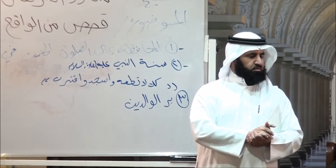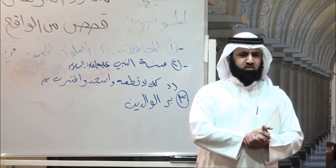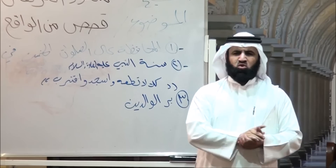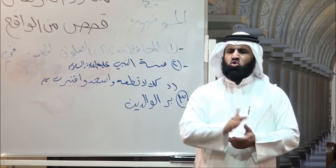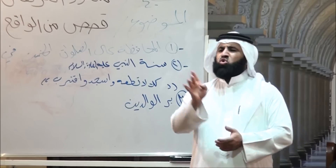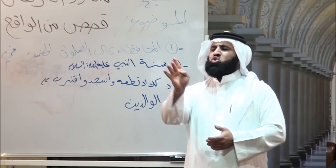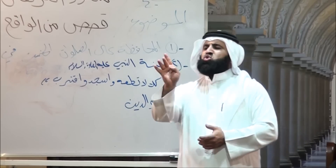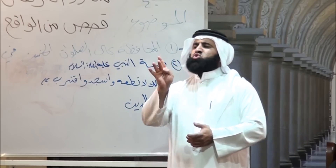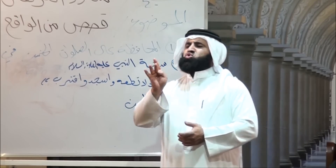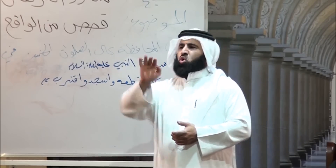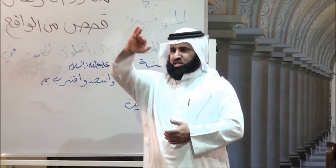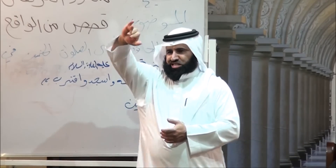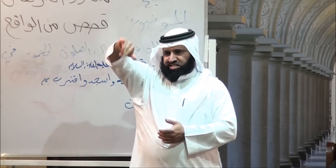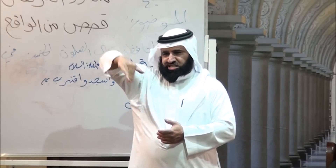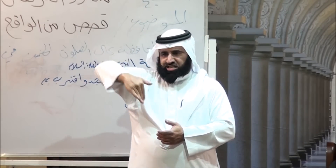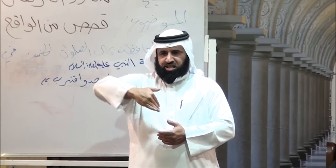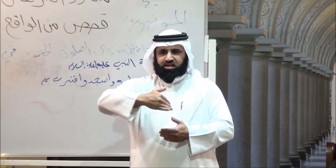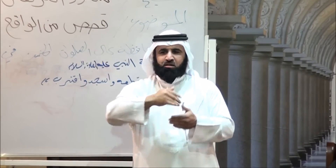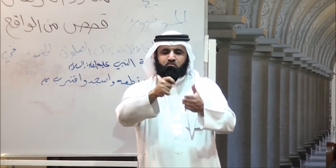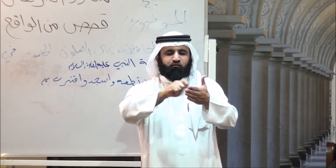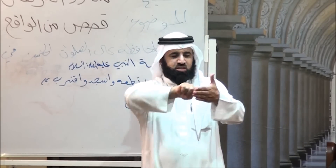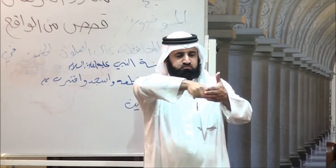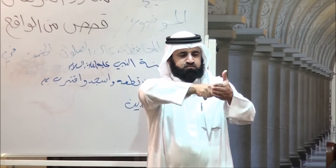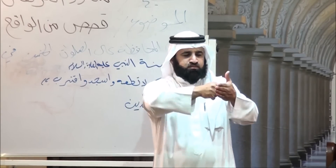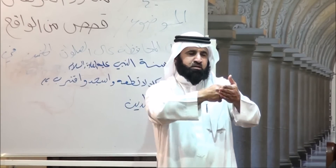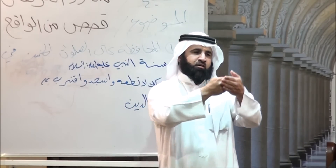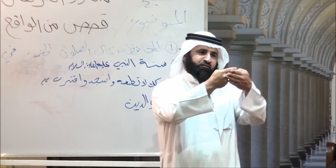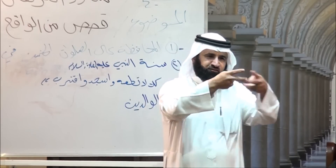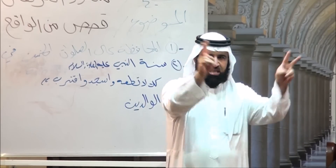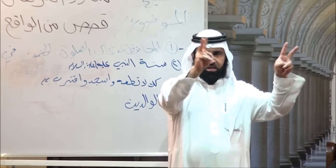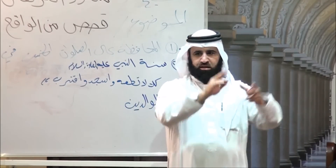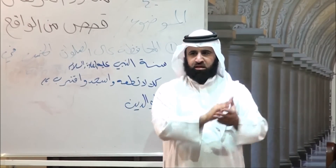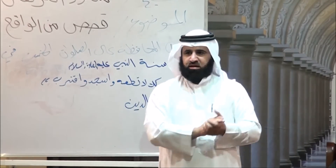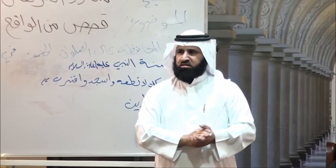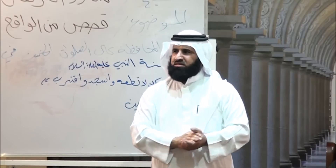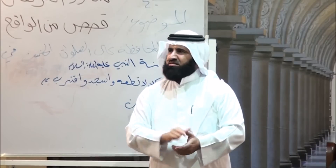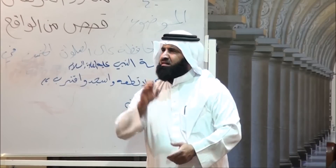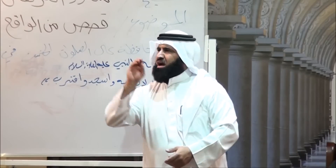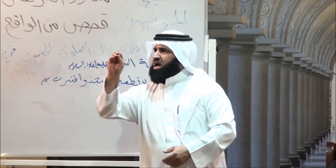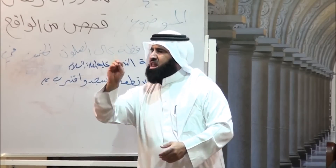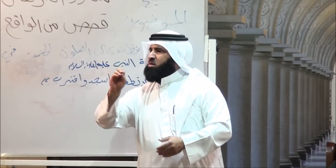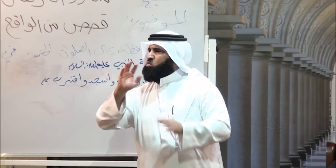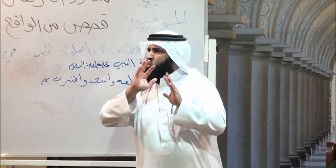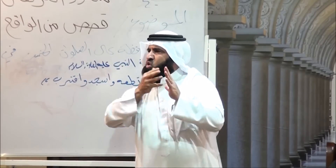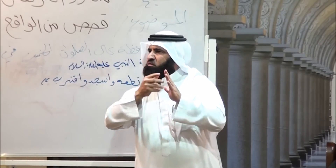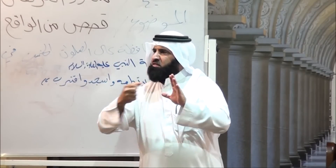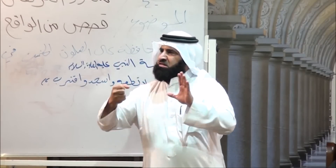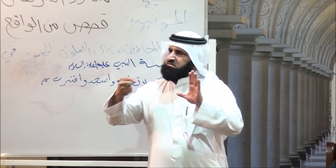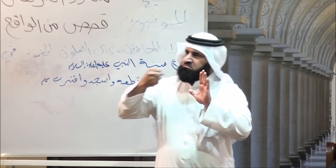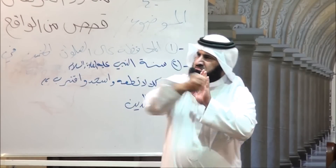فأتت زوجتي وفتحت لي الباب. قلت: من أدخلني في الغرفة وأغلق علي؟